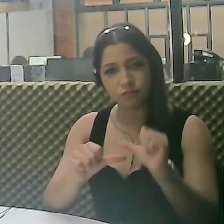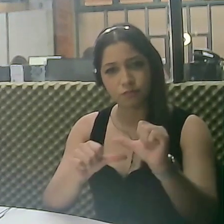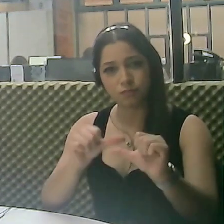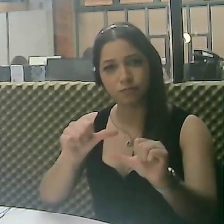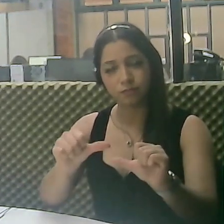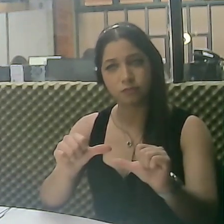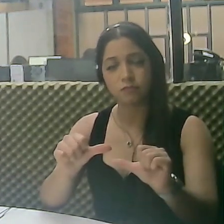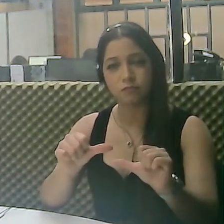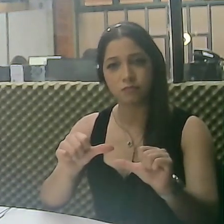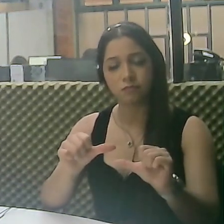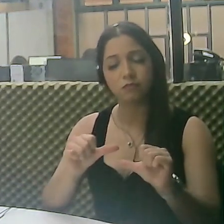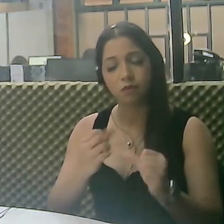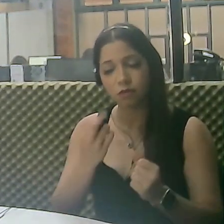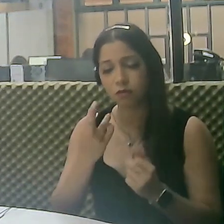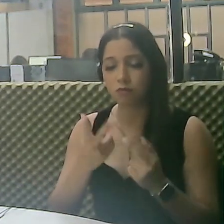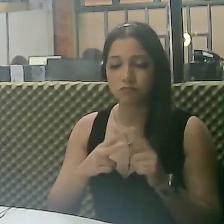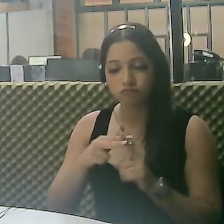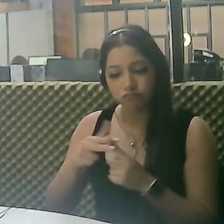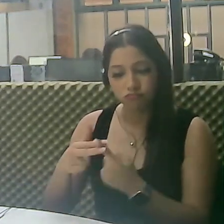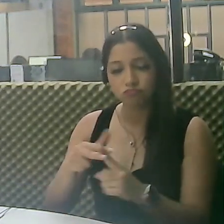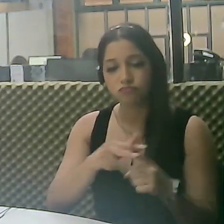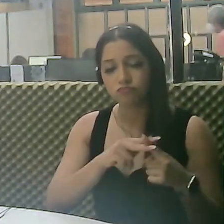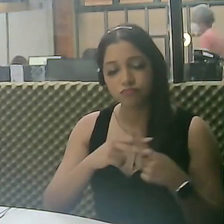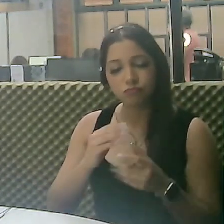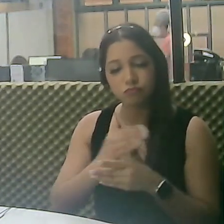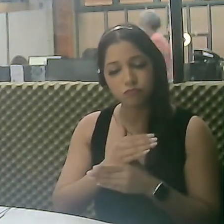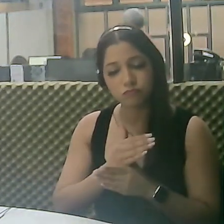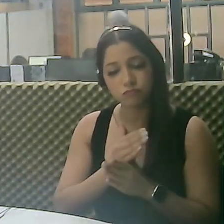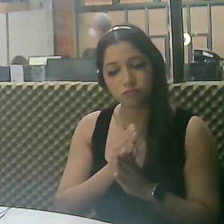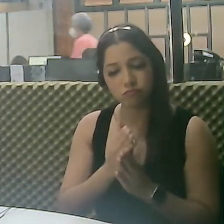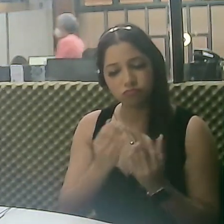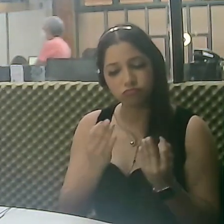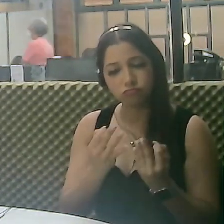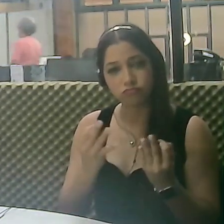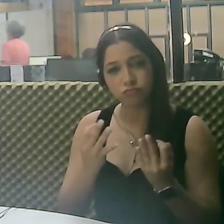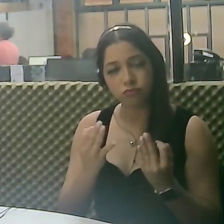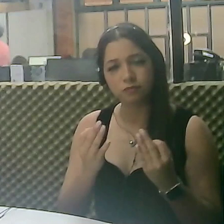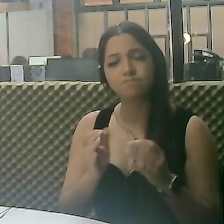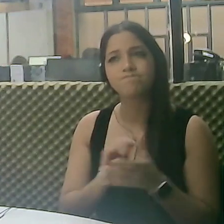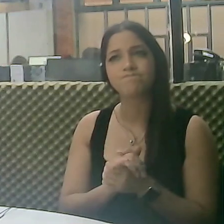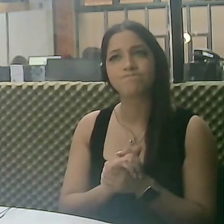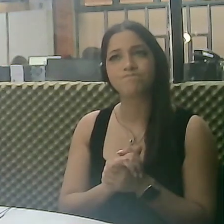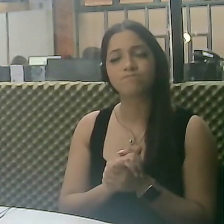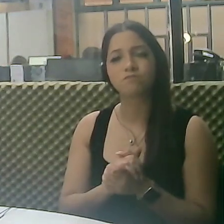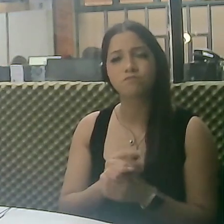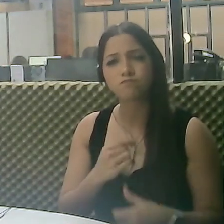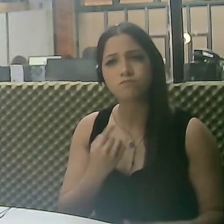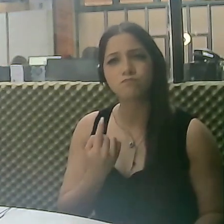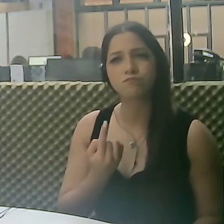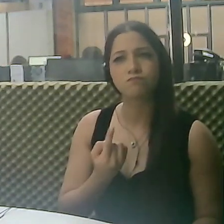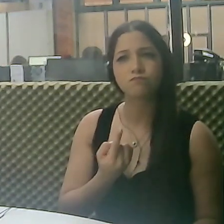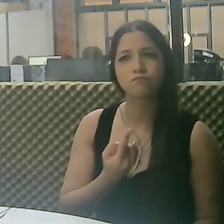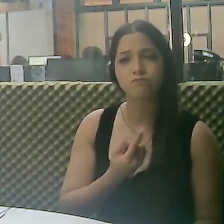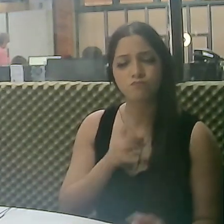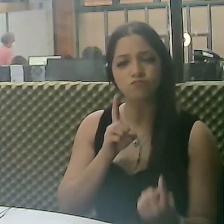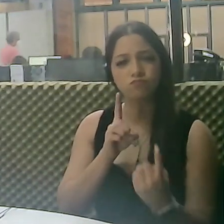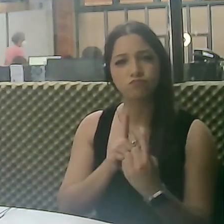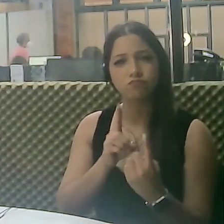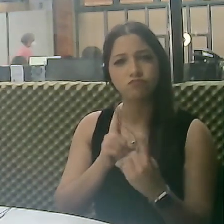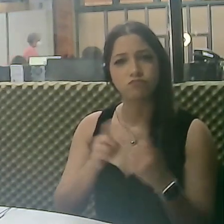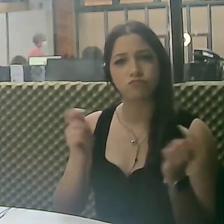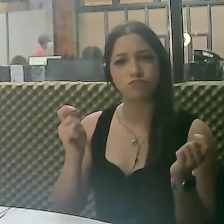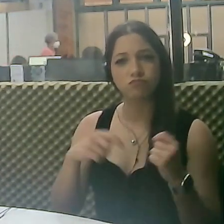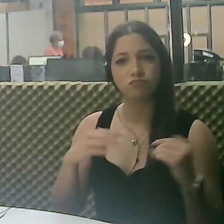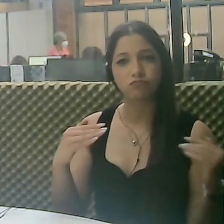transcurso, modificações, aperfeiçoamentos, e nós vamos fazer todo o atendimento possível de